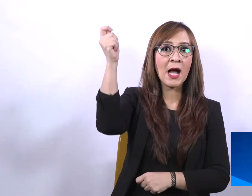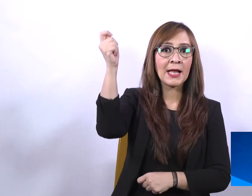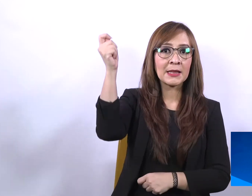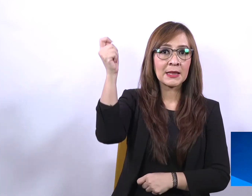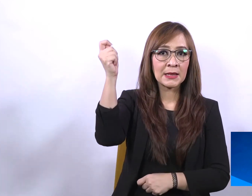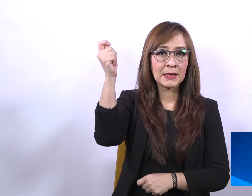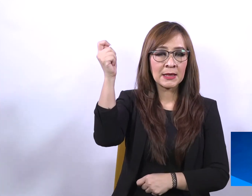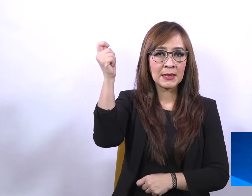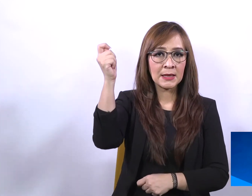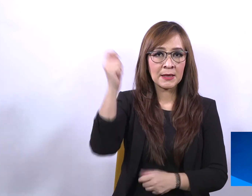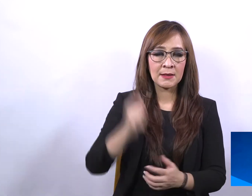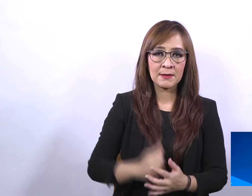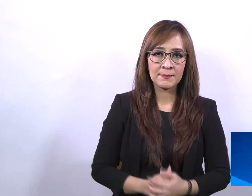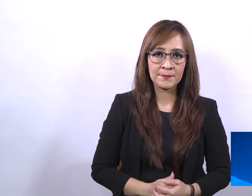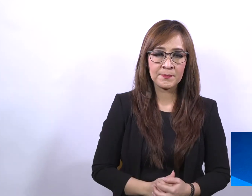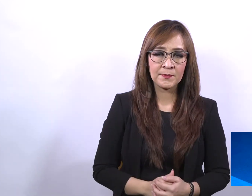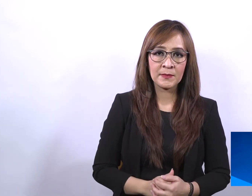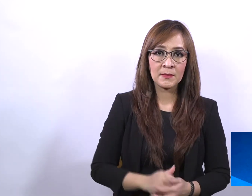terbelah